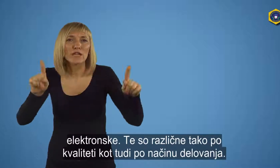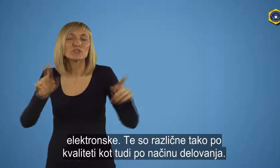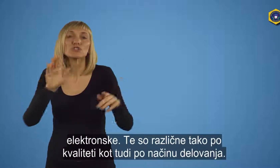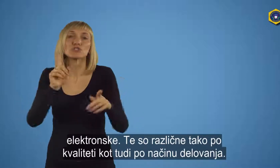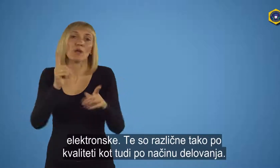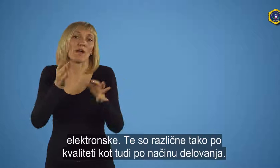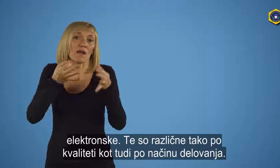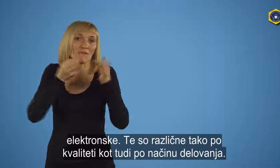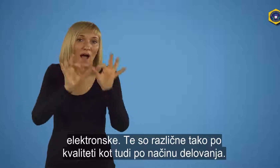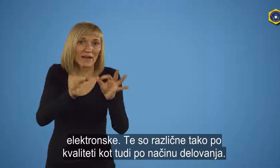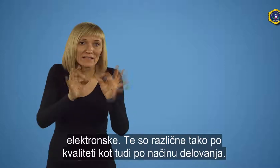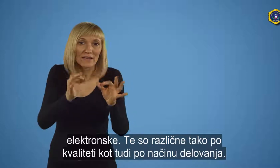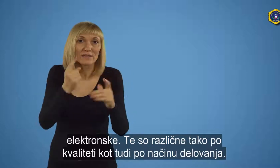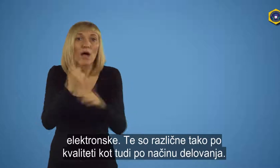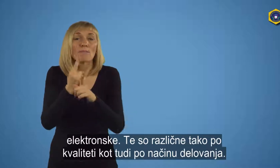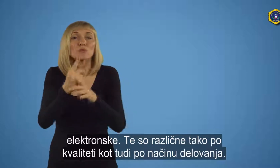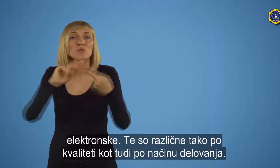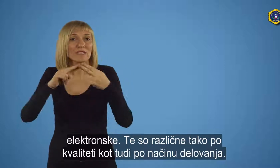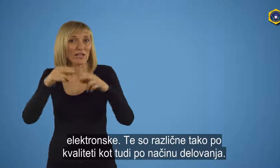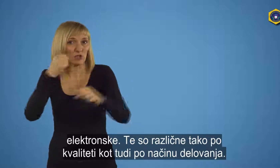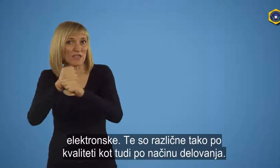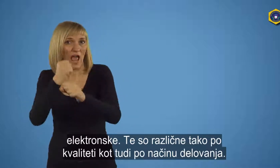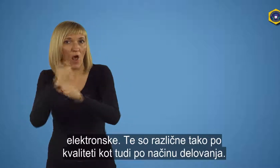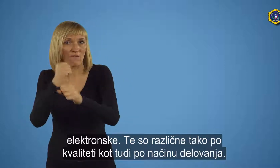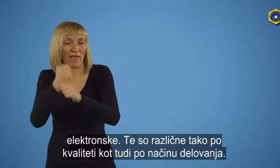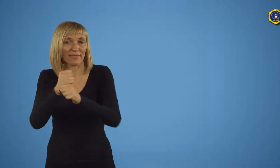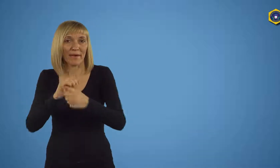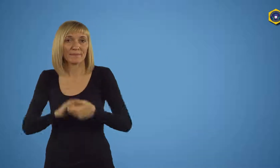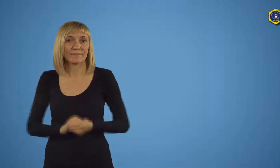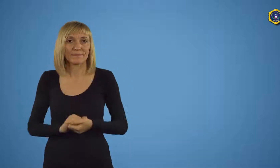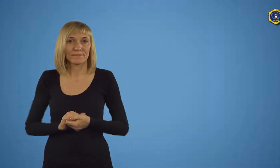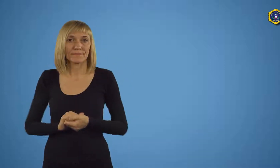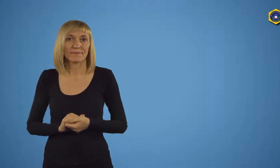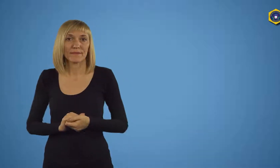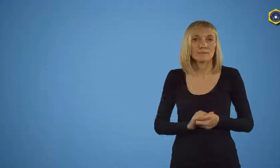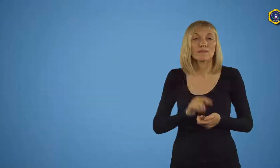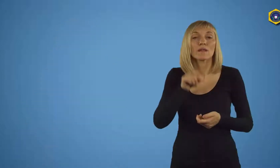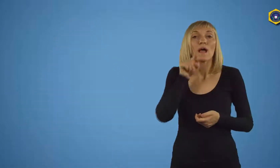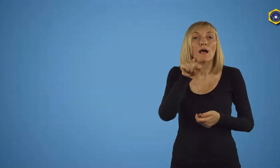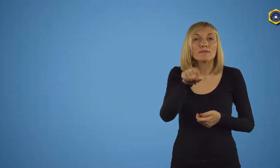Te so različne, tako po kvaliteti, kot tudi po načinu delovanja.